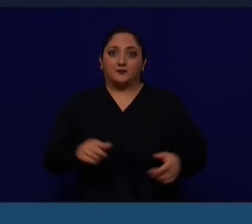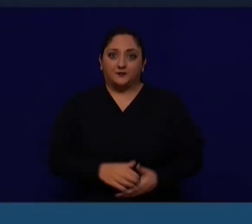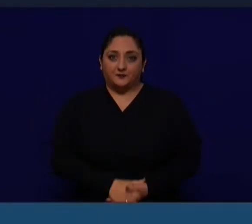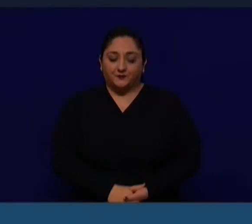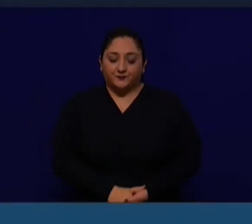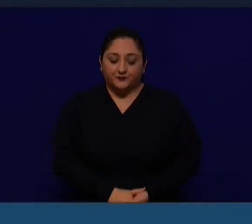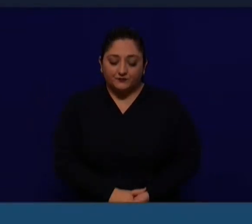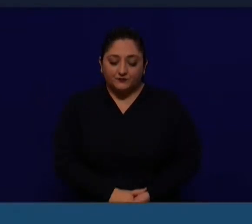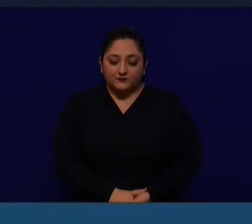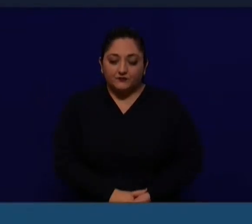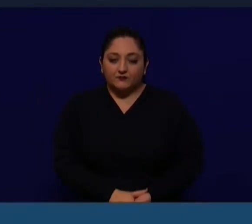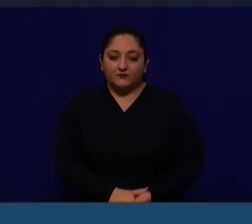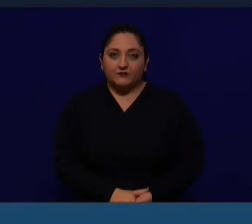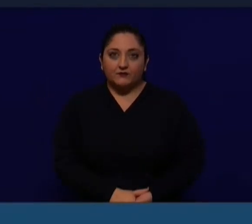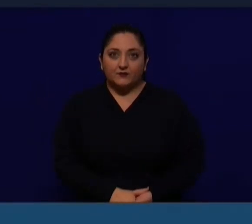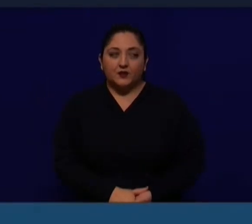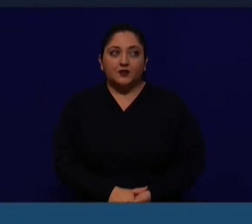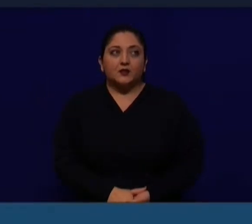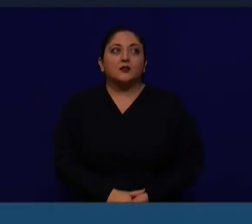l-attività.